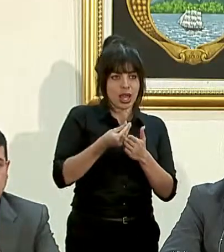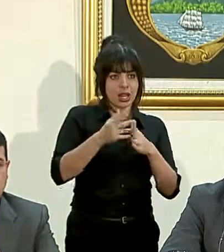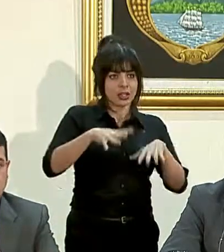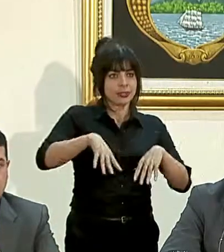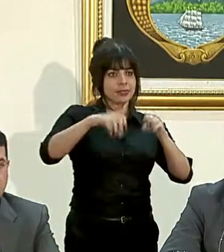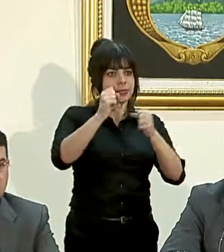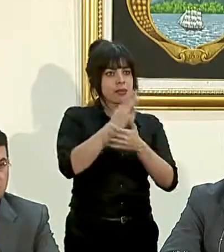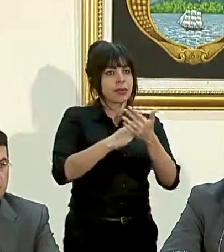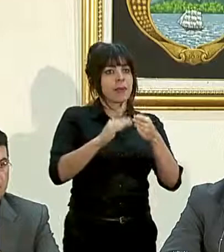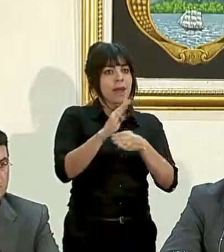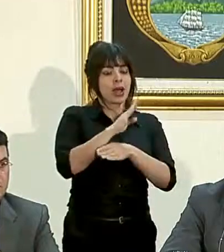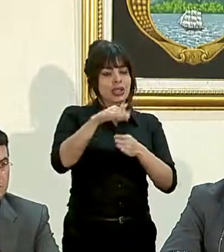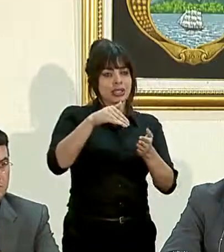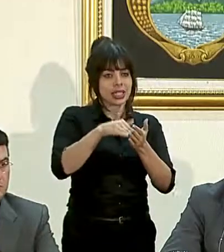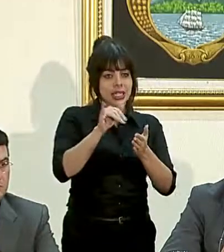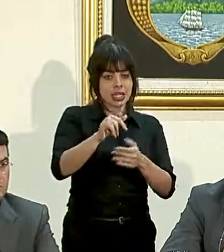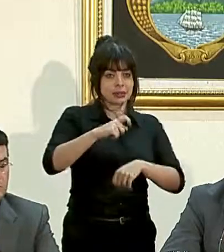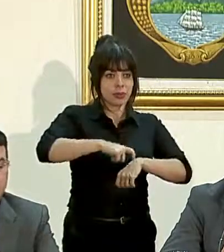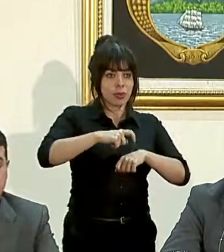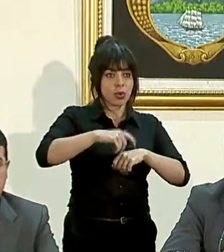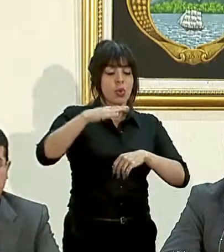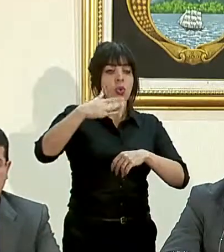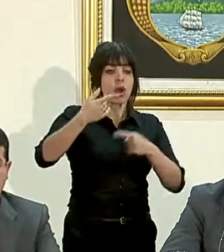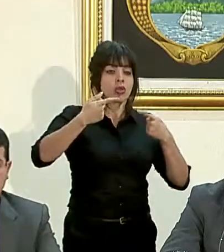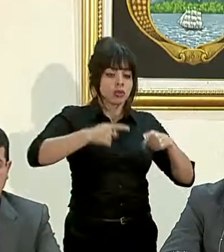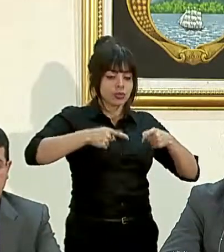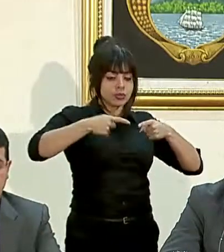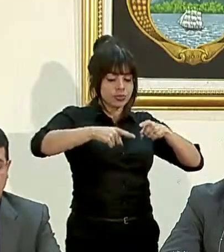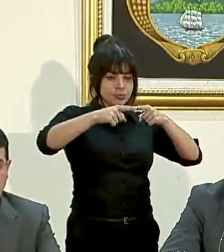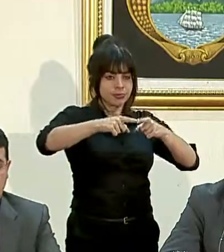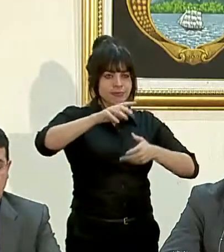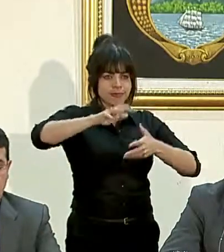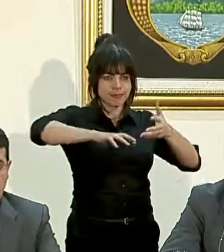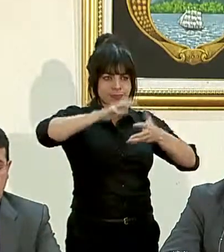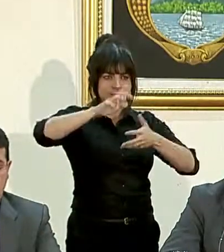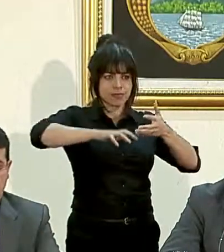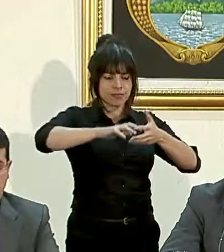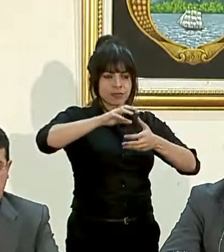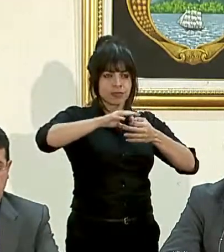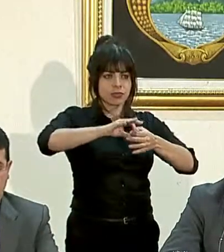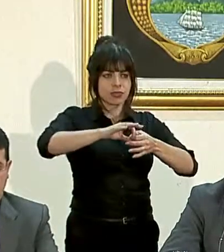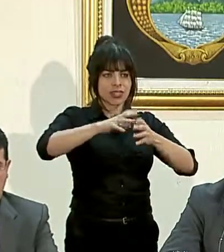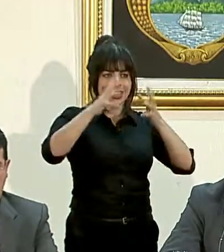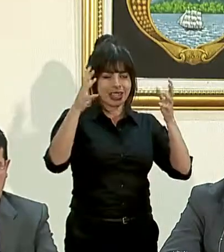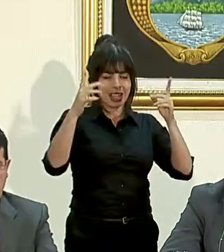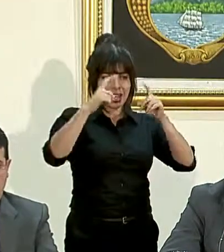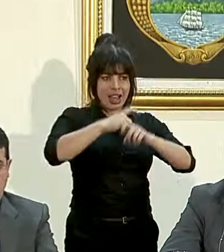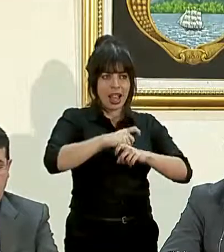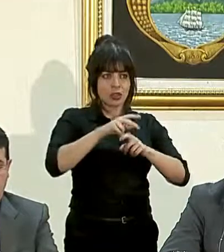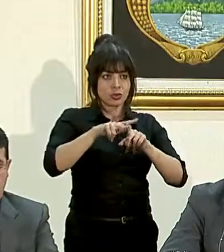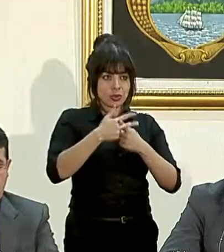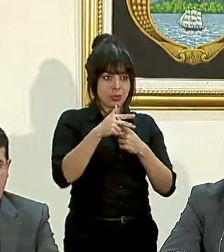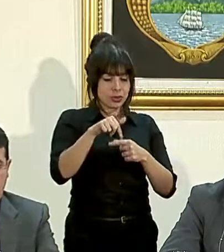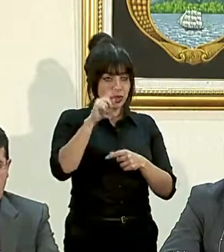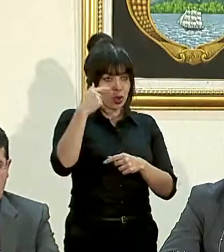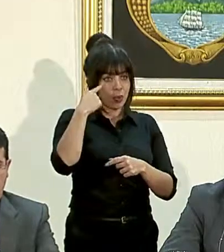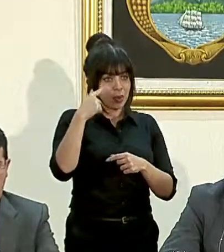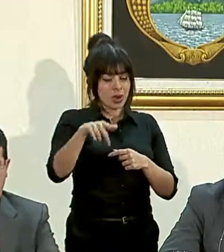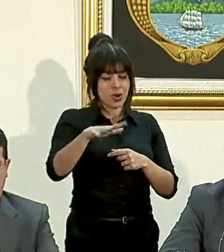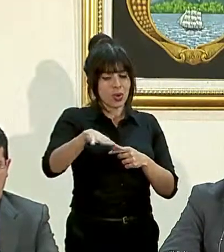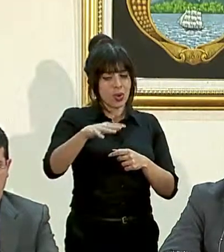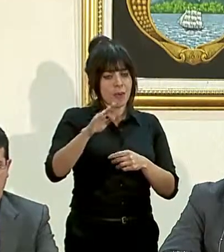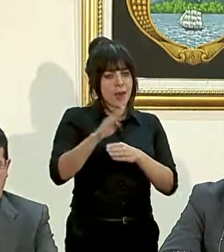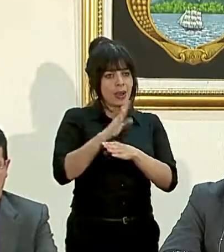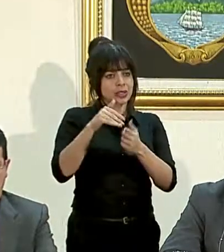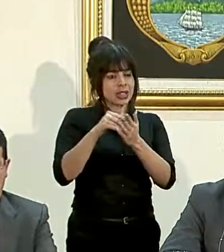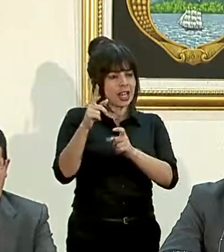asumida por el Banco Central en el momento en que se producían turbulencias en los mercados al inicio de la gestión. También creo que